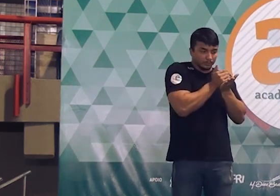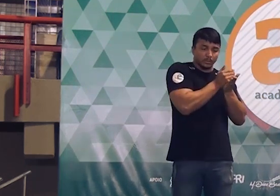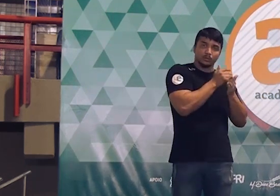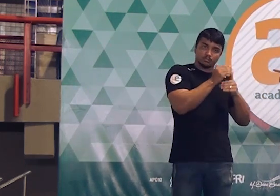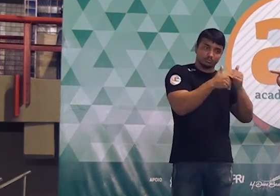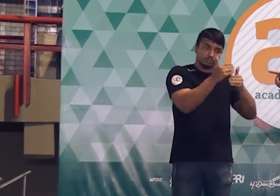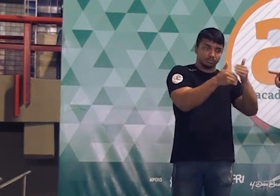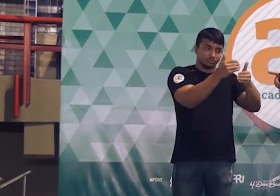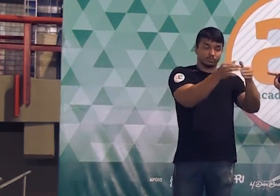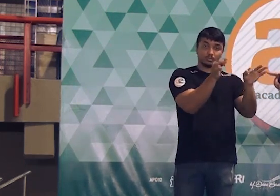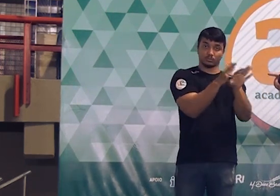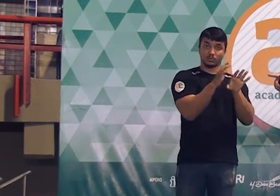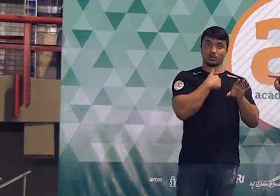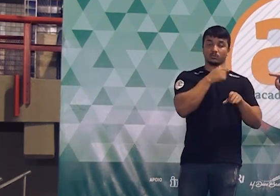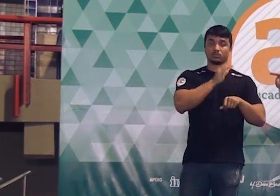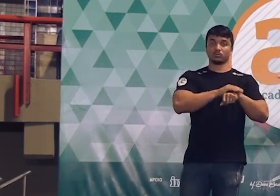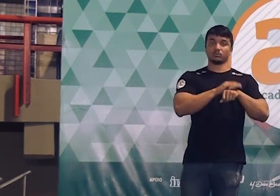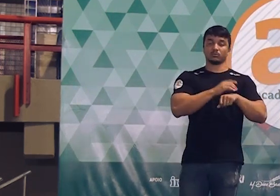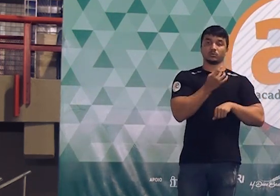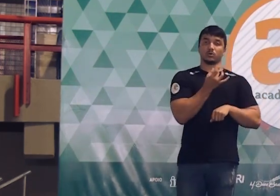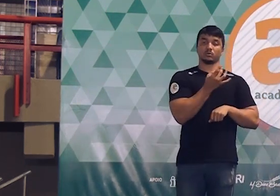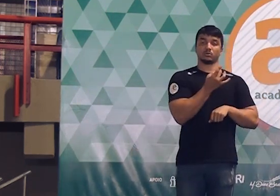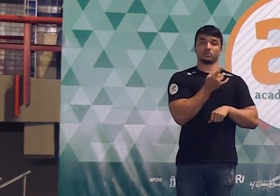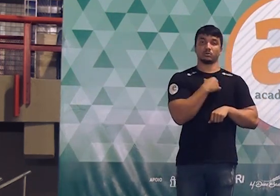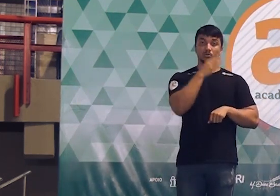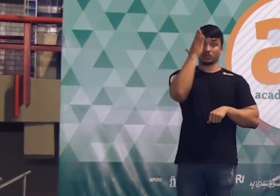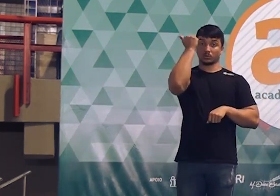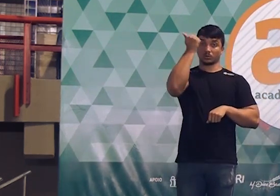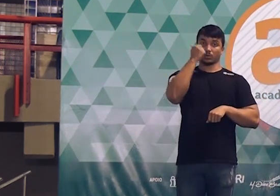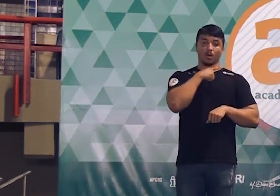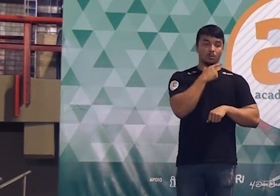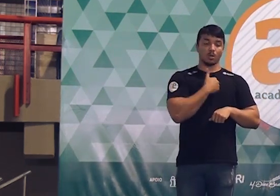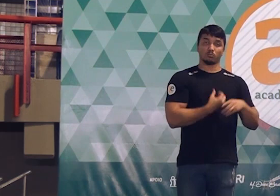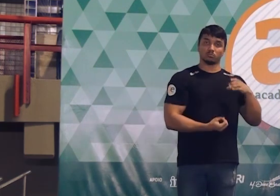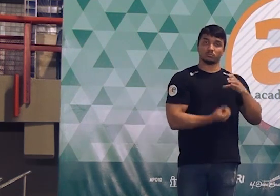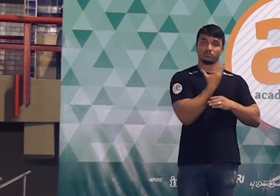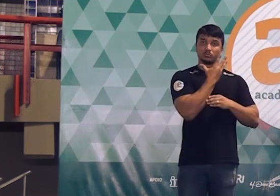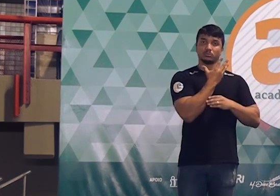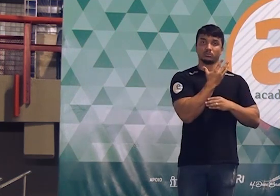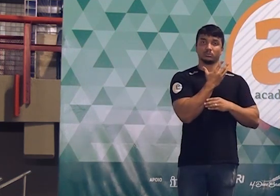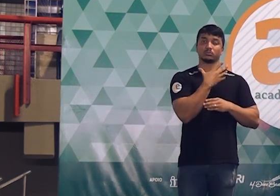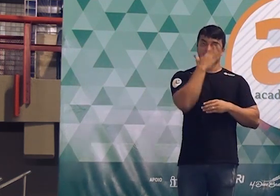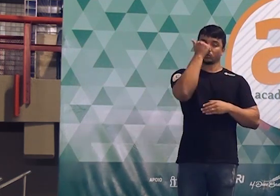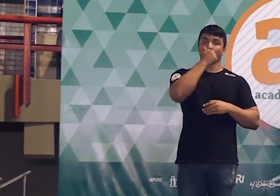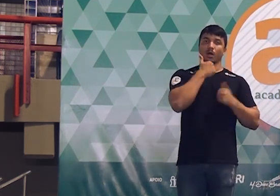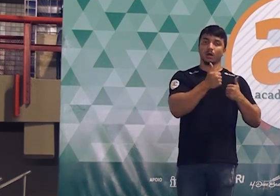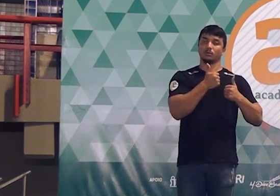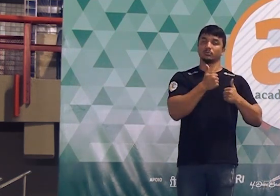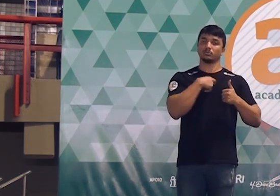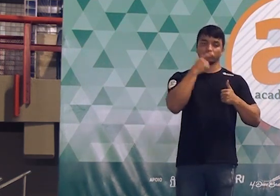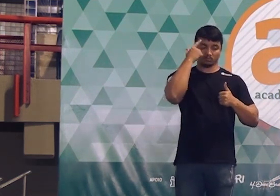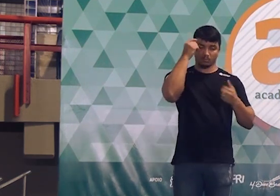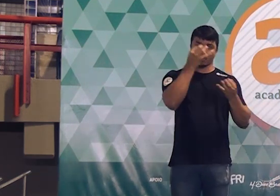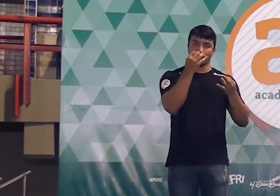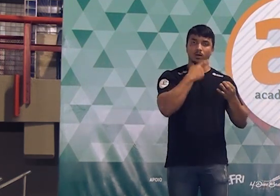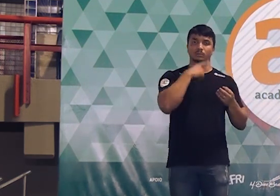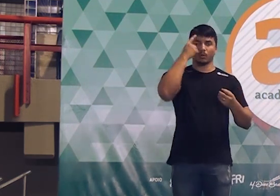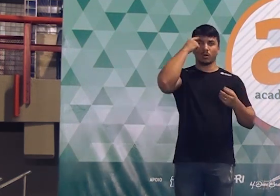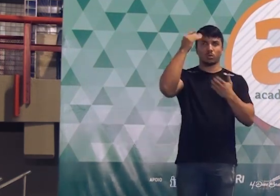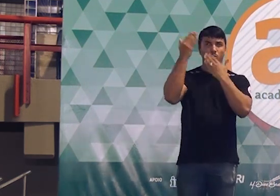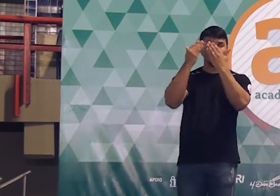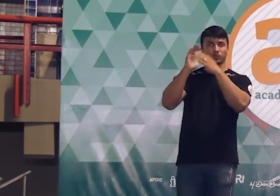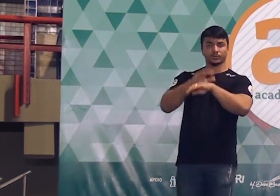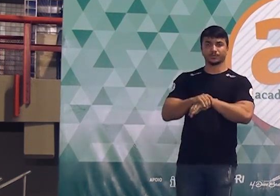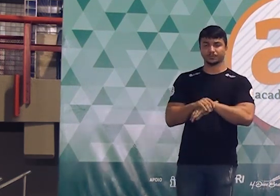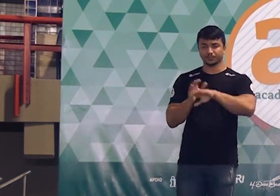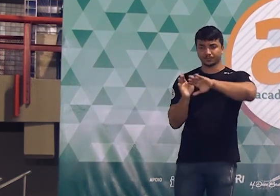o final, quem faz é ele, concordam? Ele sabe o que ele está produzindo? Sabe, não sabe? Agora me tira uma